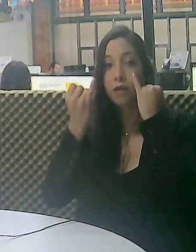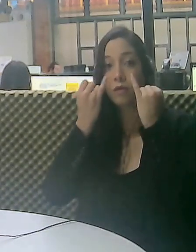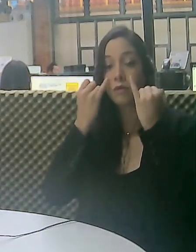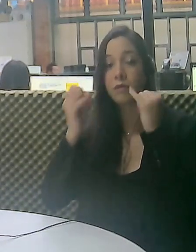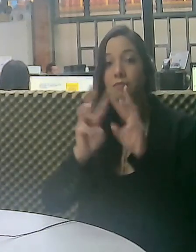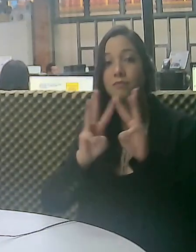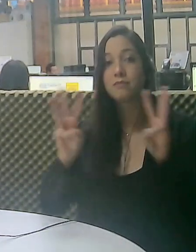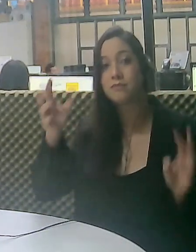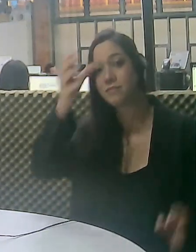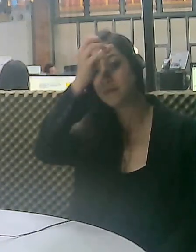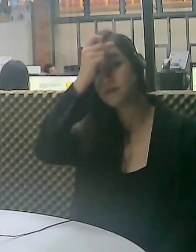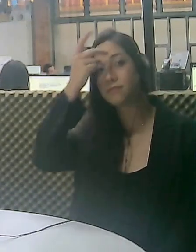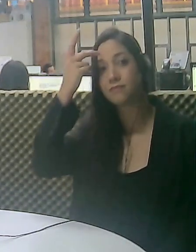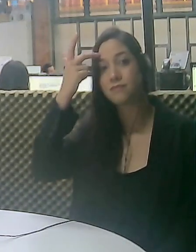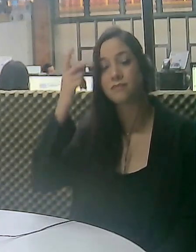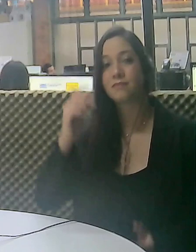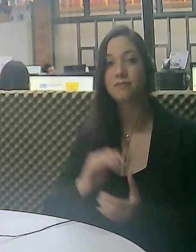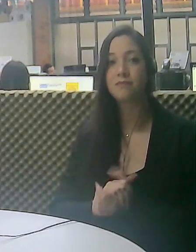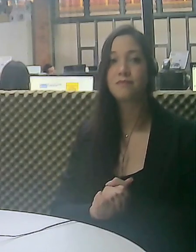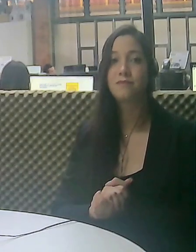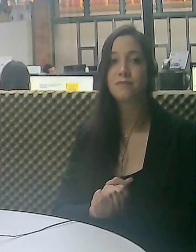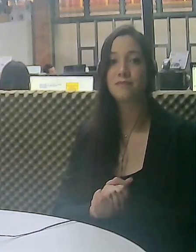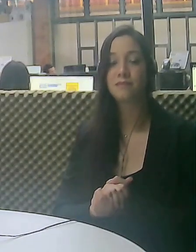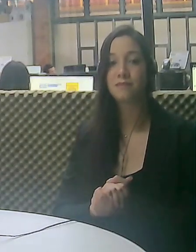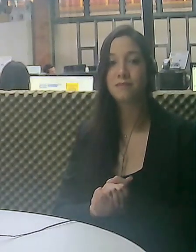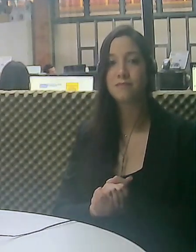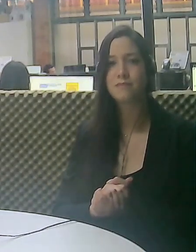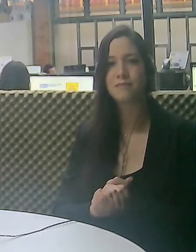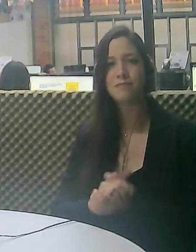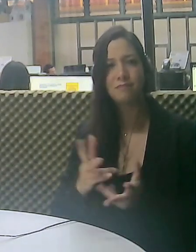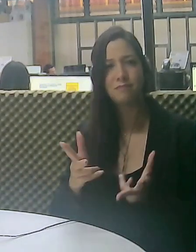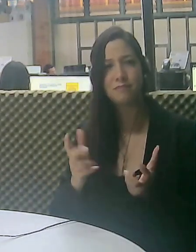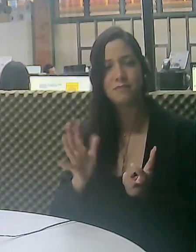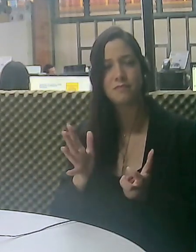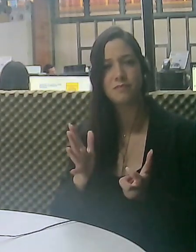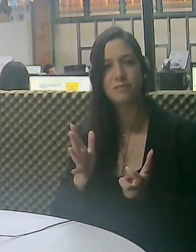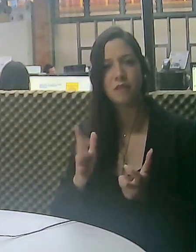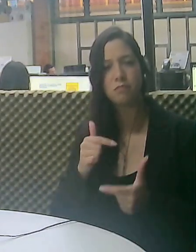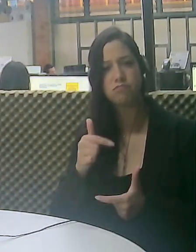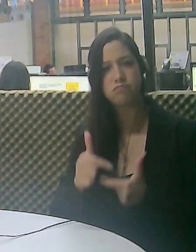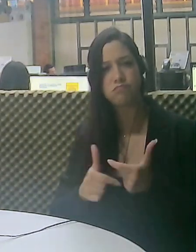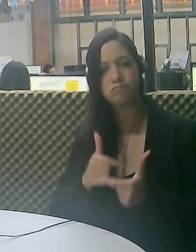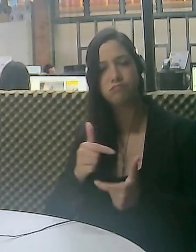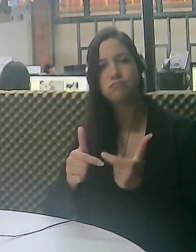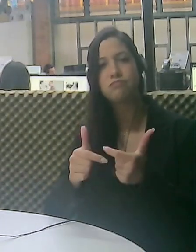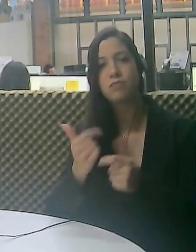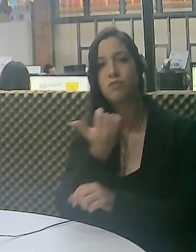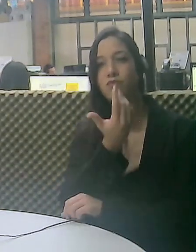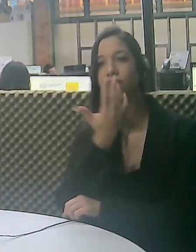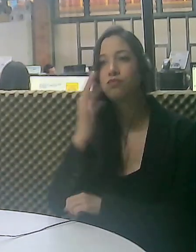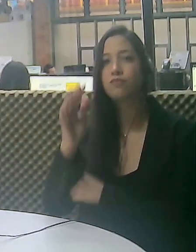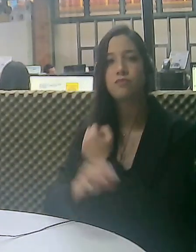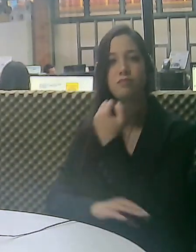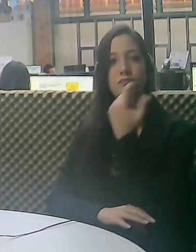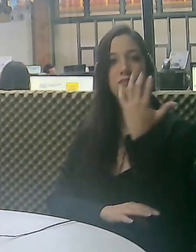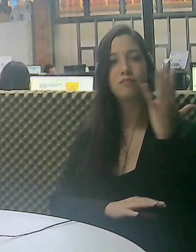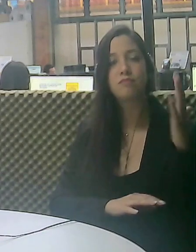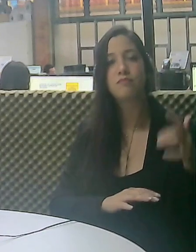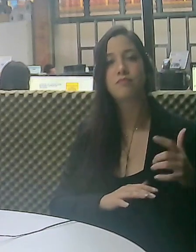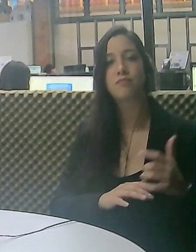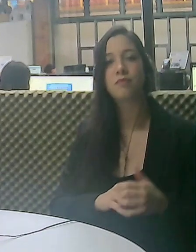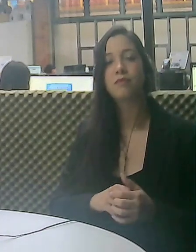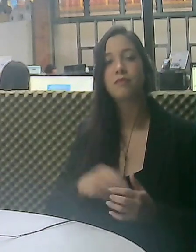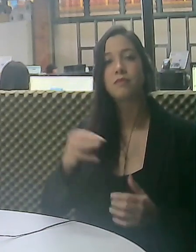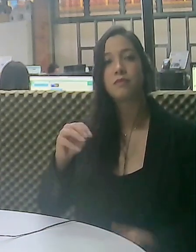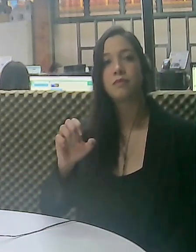no portal da Prefeitura. Já pensou em passar horas trabalhando em meio à natureza? Realizar trabalho de